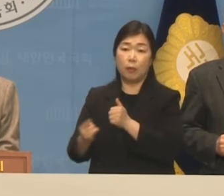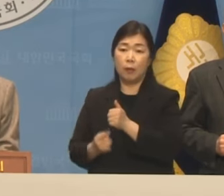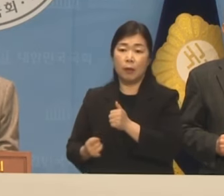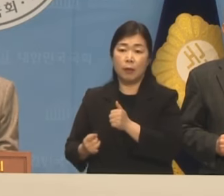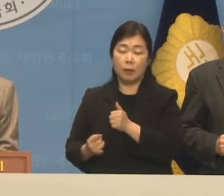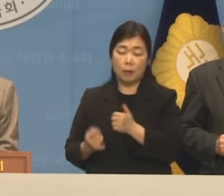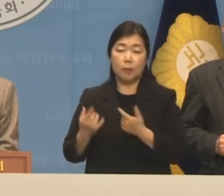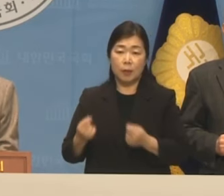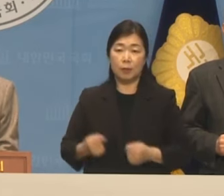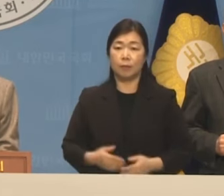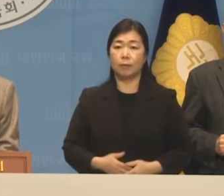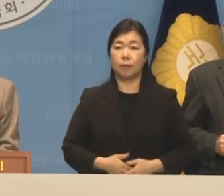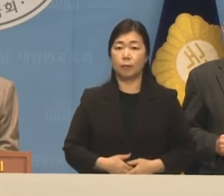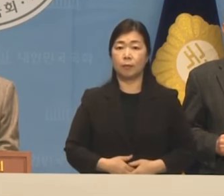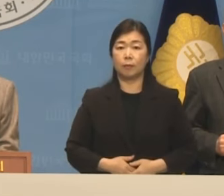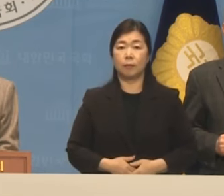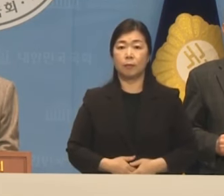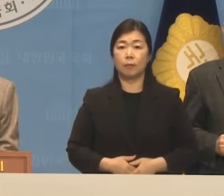준비위원회에 왔습니다.